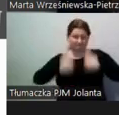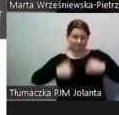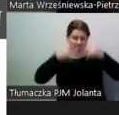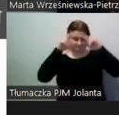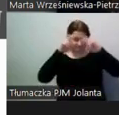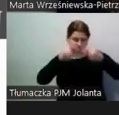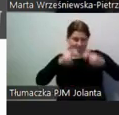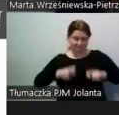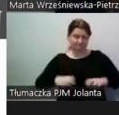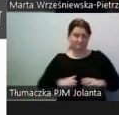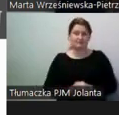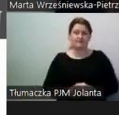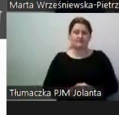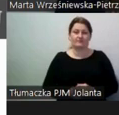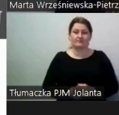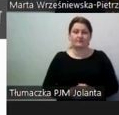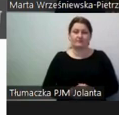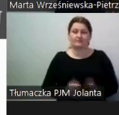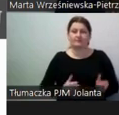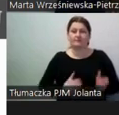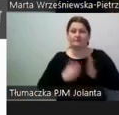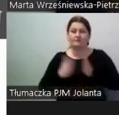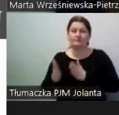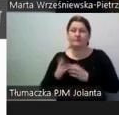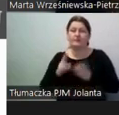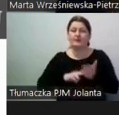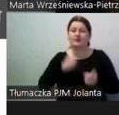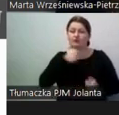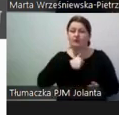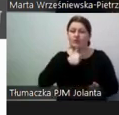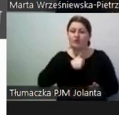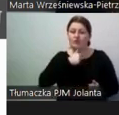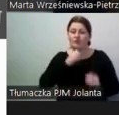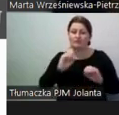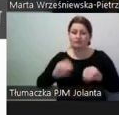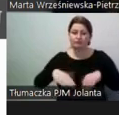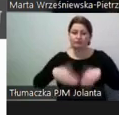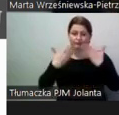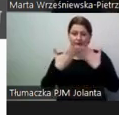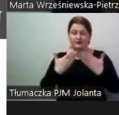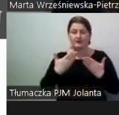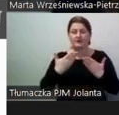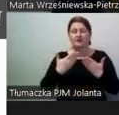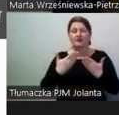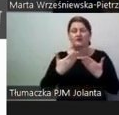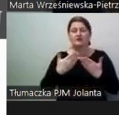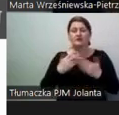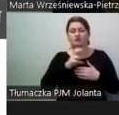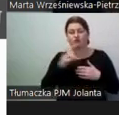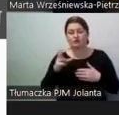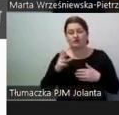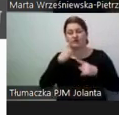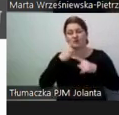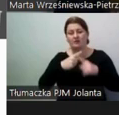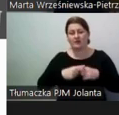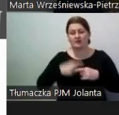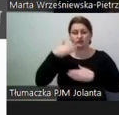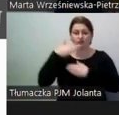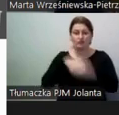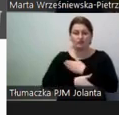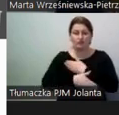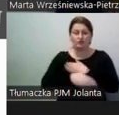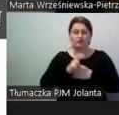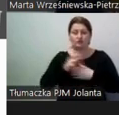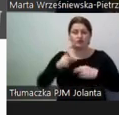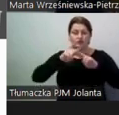imię i nazwisko. I tutaj na zielono akurat wyświetla się informacja o tym, czy test jest zakończony, czy może